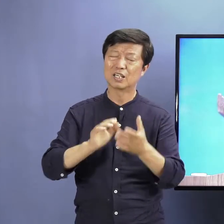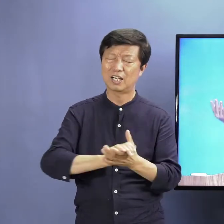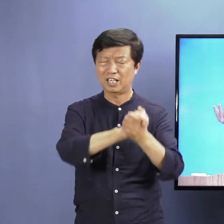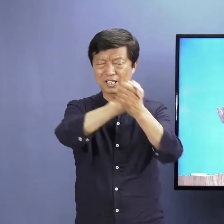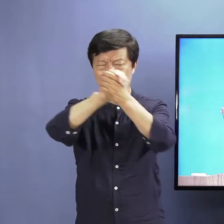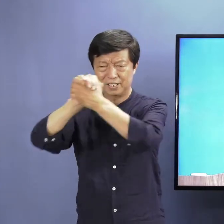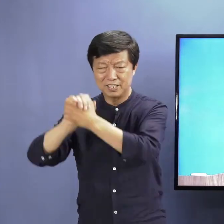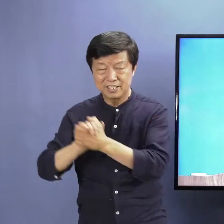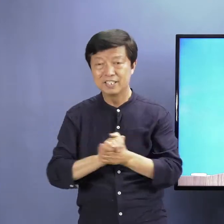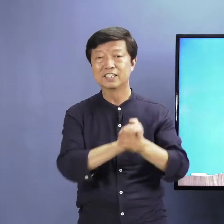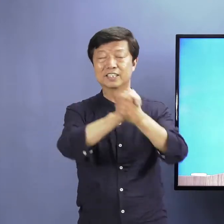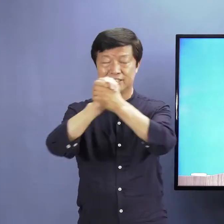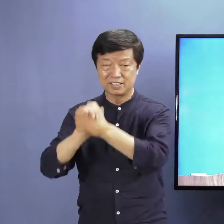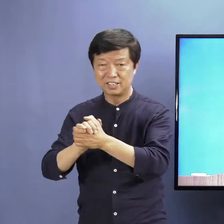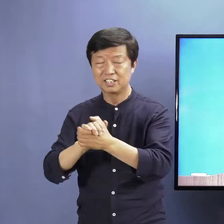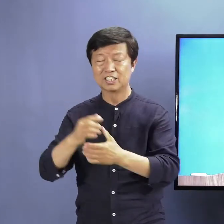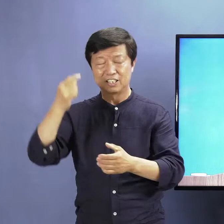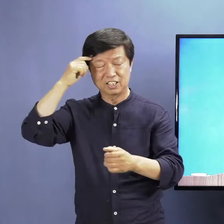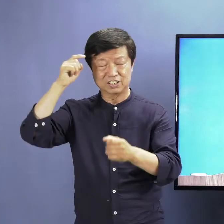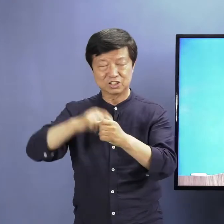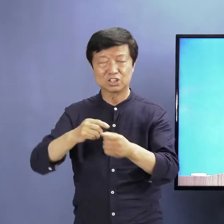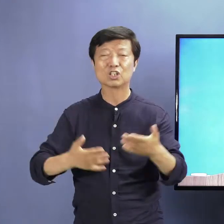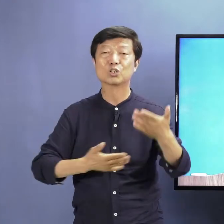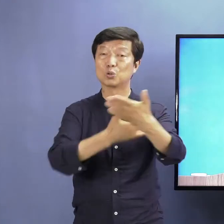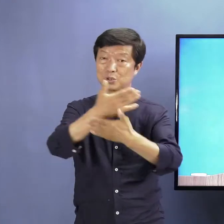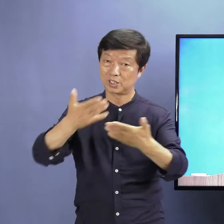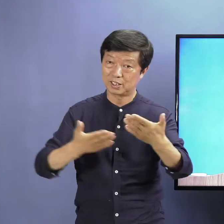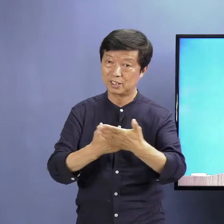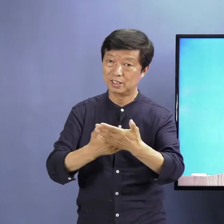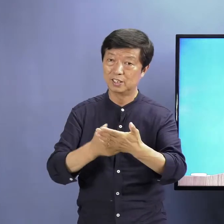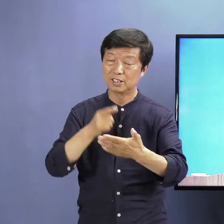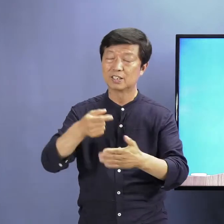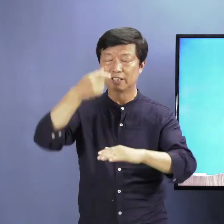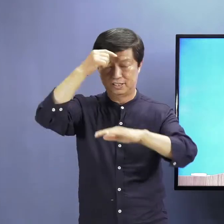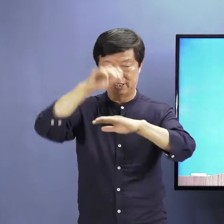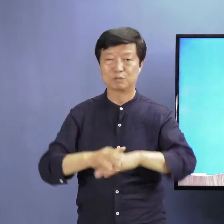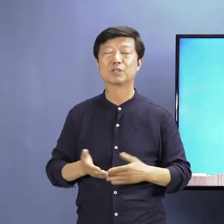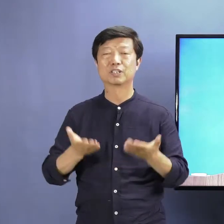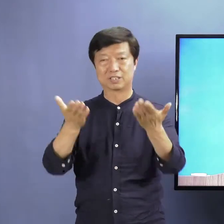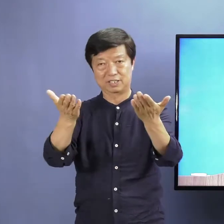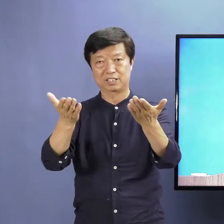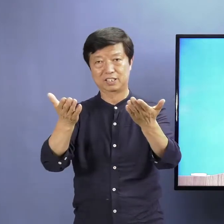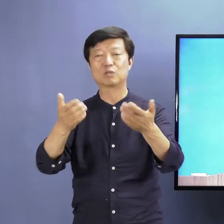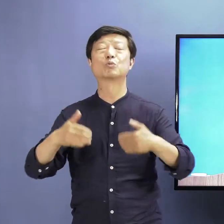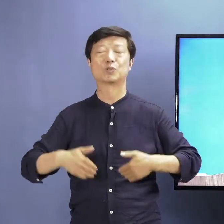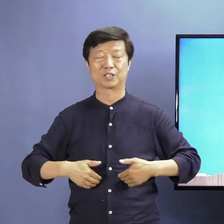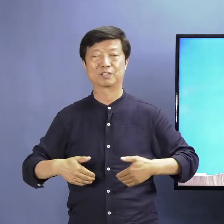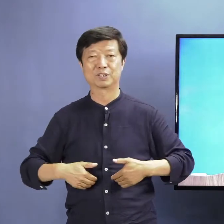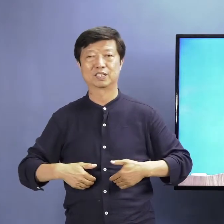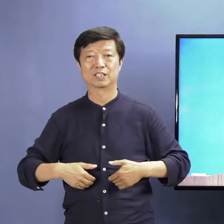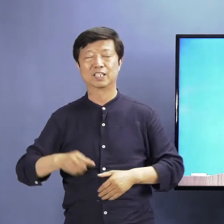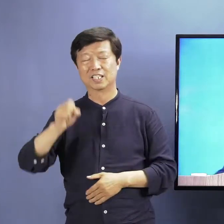일어나는 그런 기가 막힌 교제가 있는 그런 예배를 드려야죠.